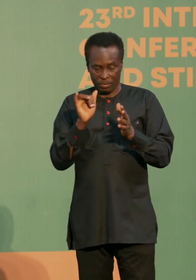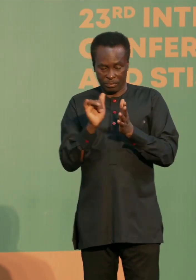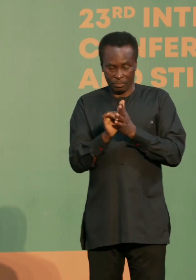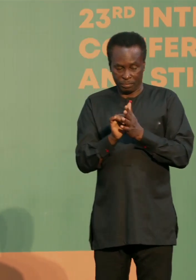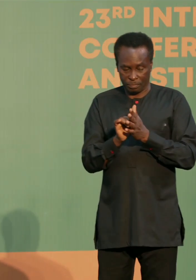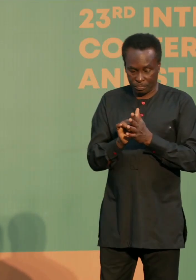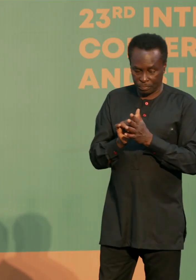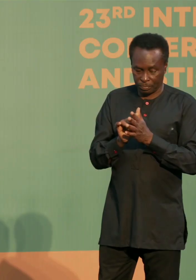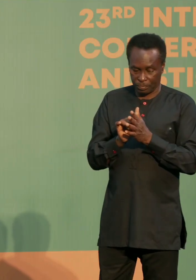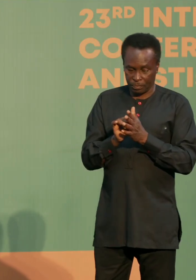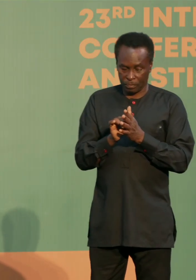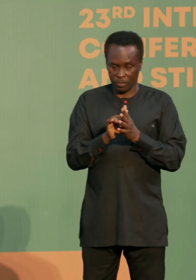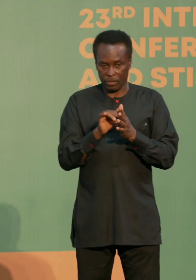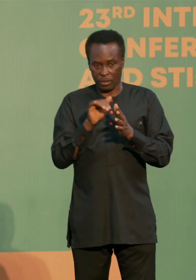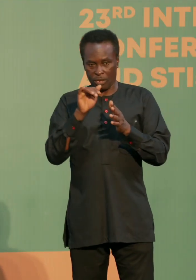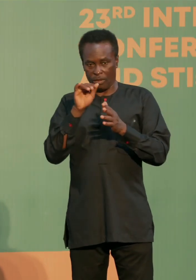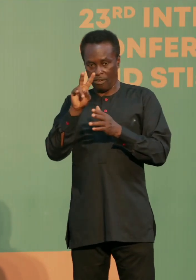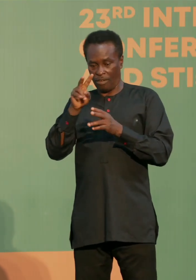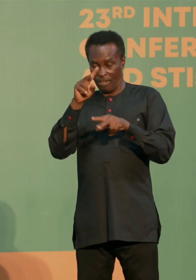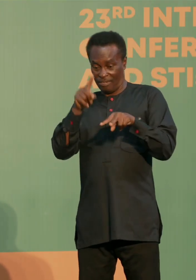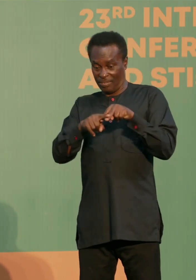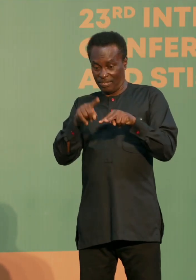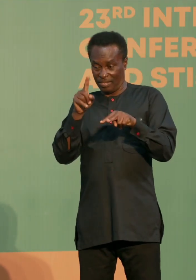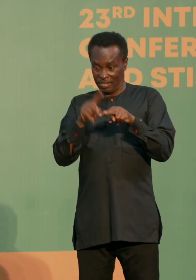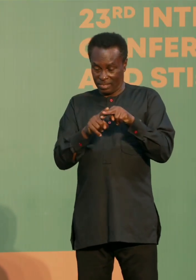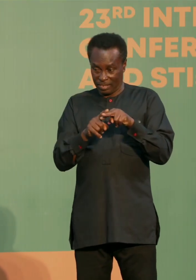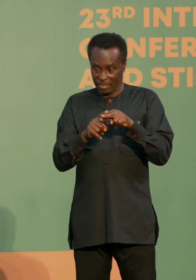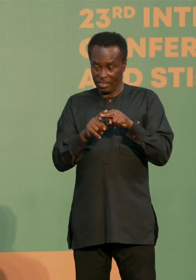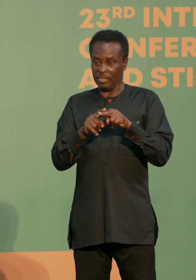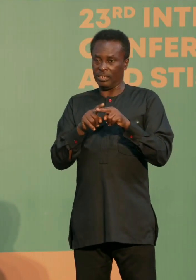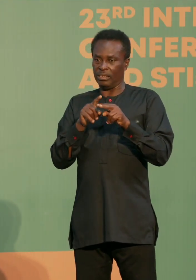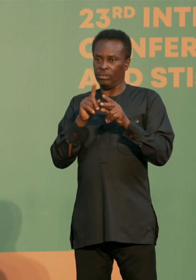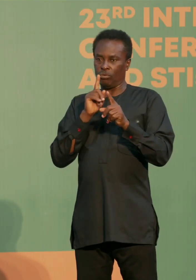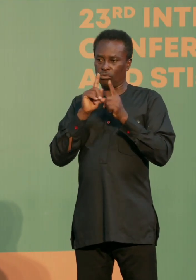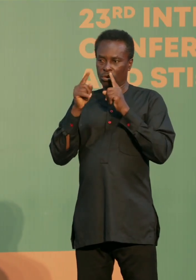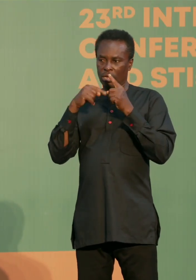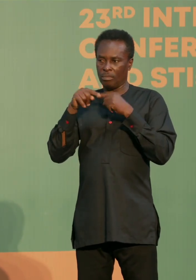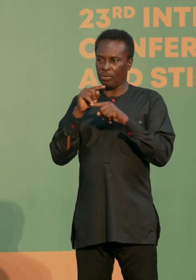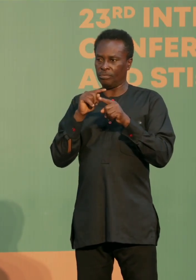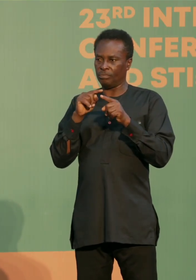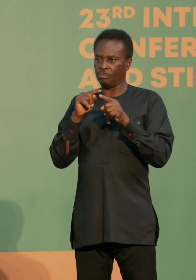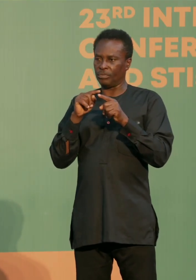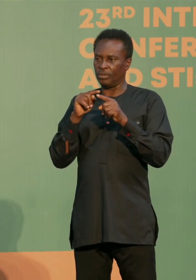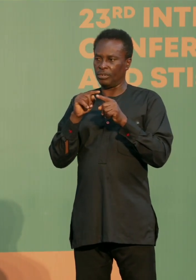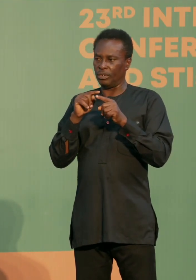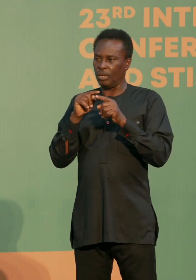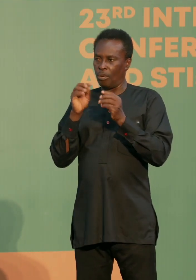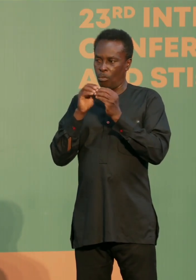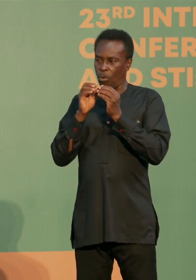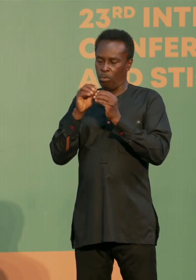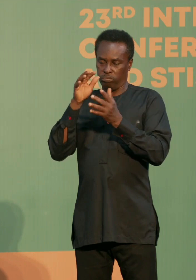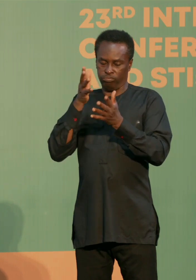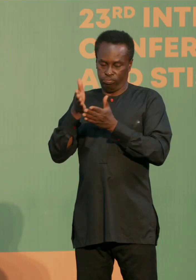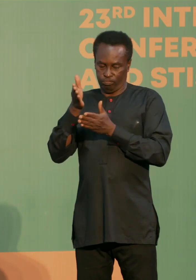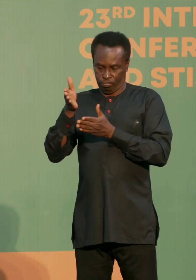contre les VIH de notre pays nous donne concernant la prévalence du VIH.